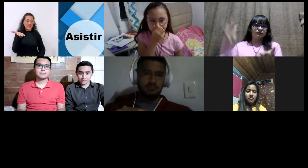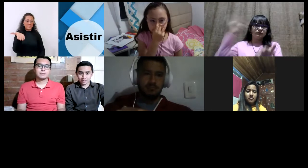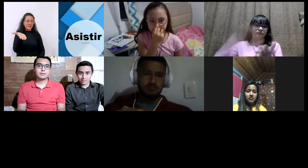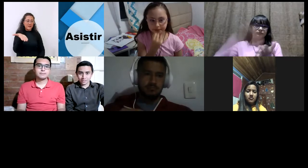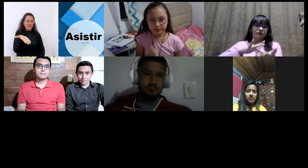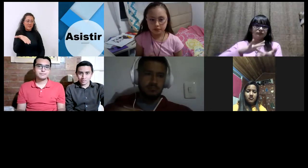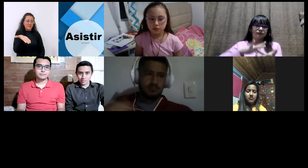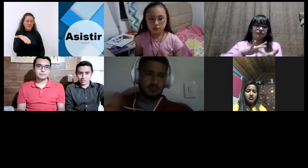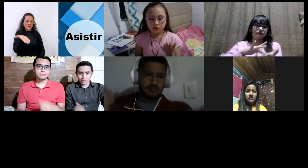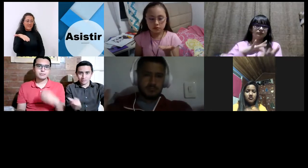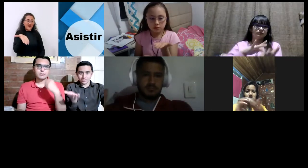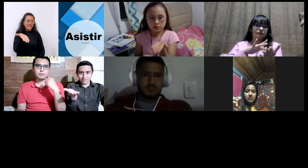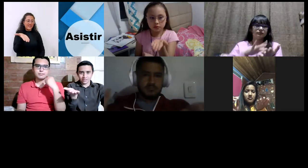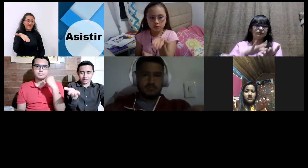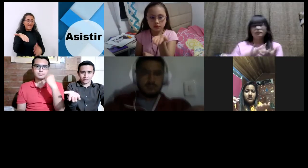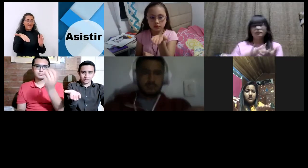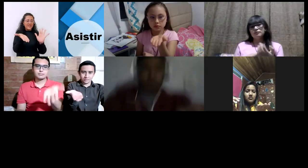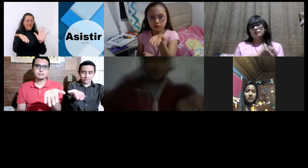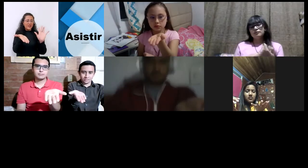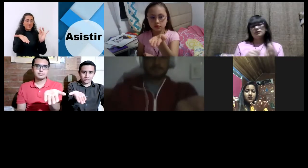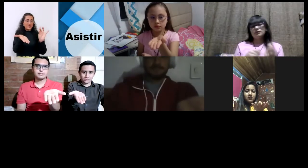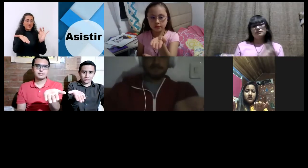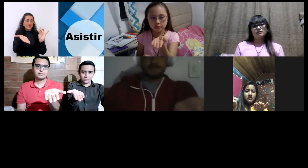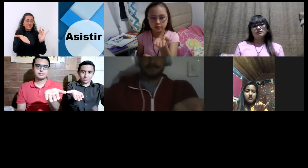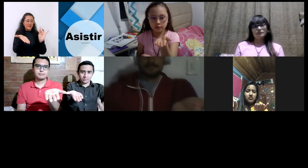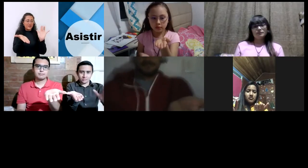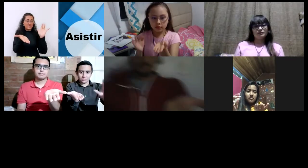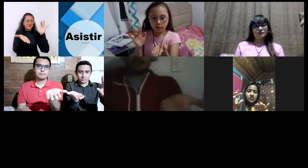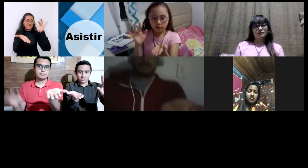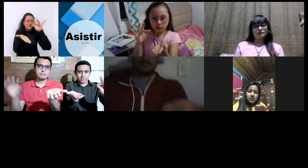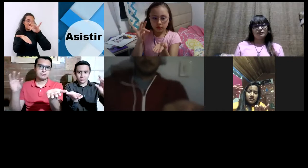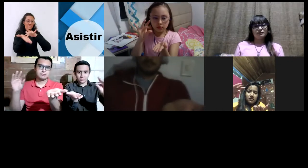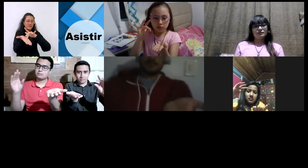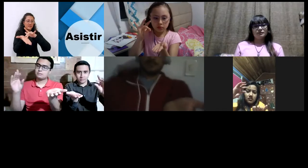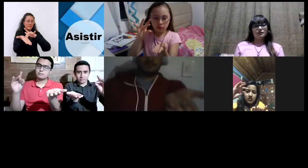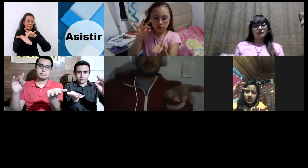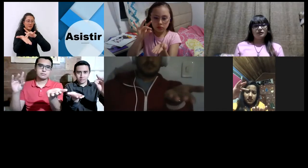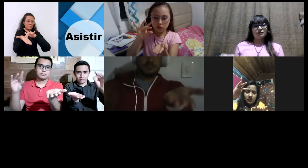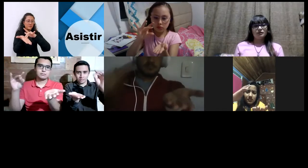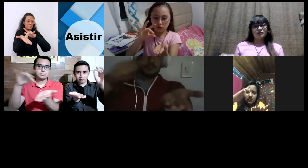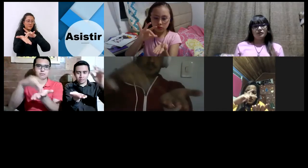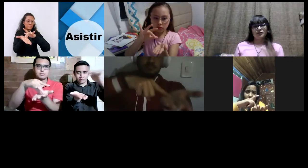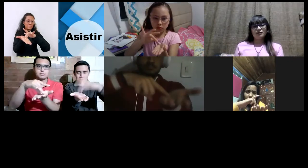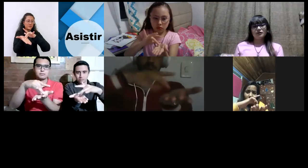Tenemos la mano abierta y con el dedo del corazón la ponemos.